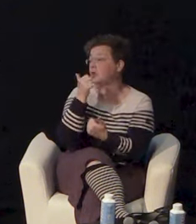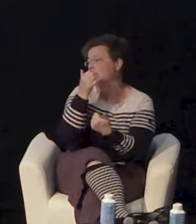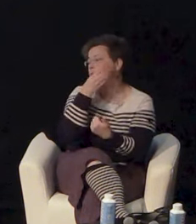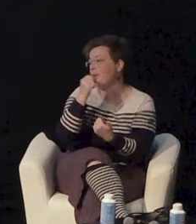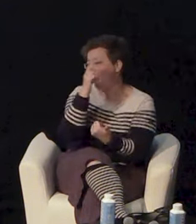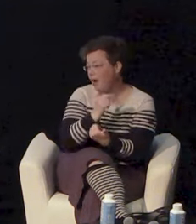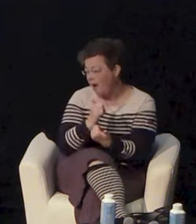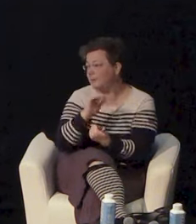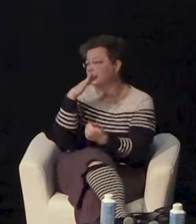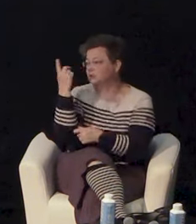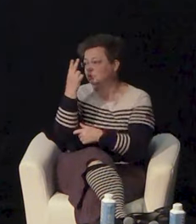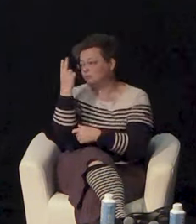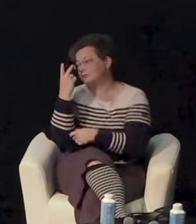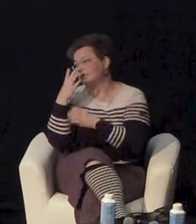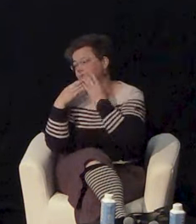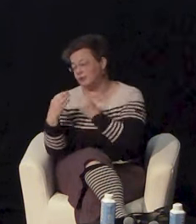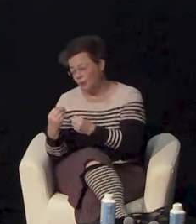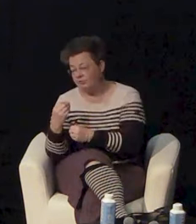suis rentrée à l'université en